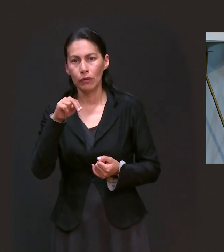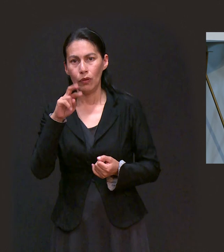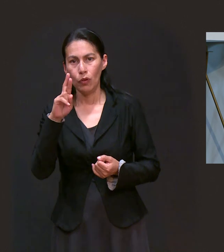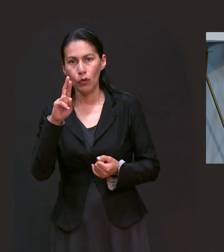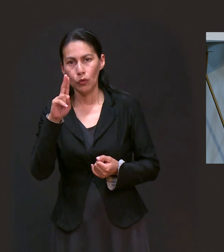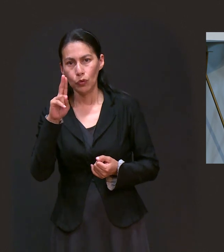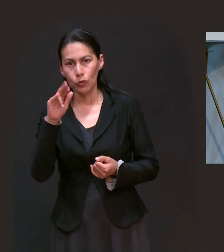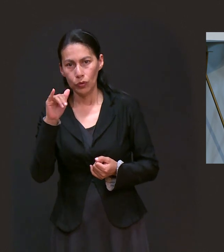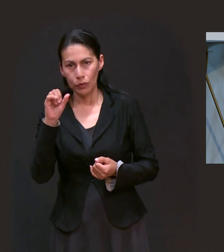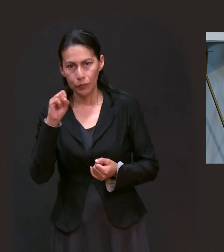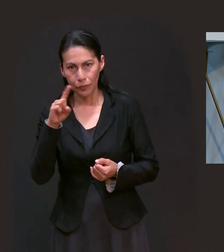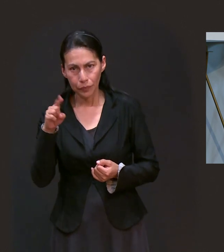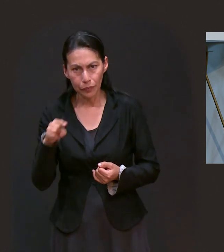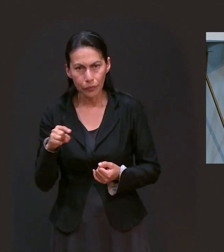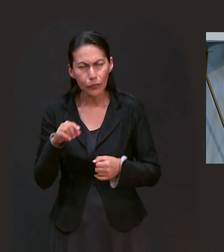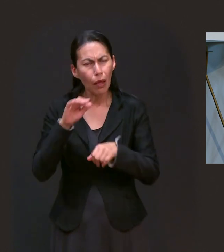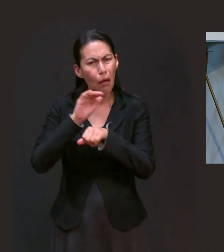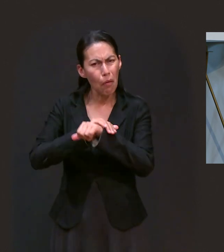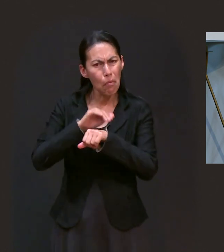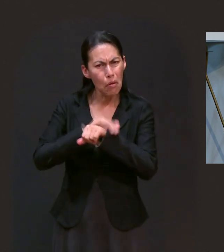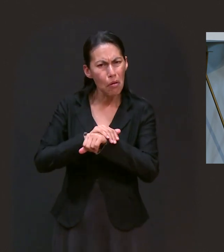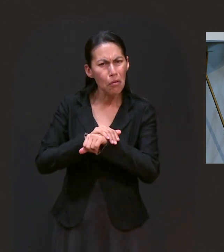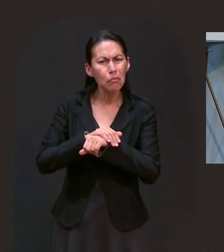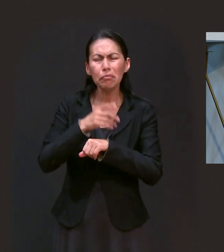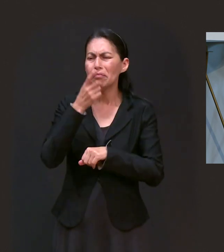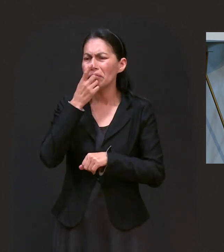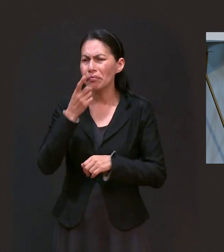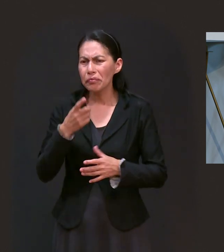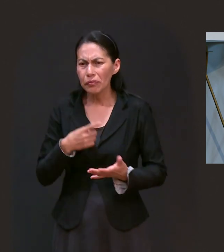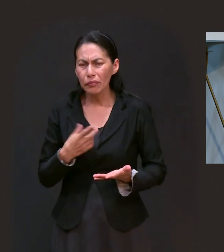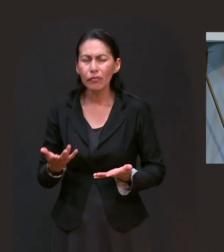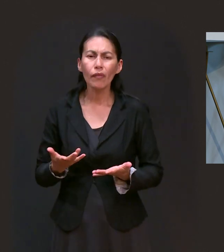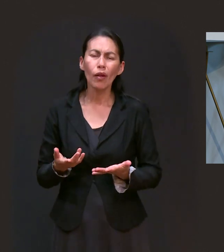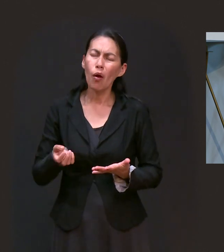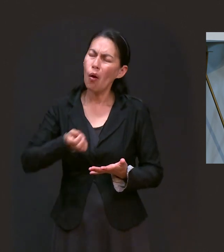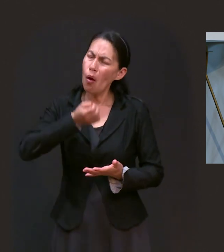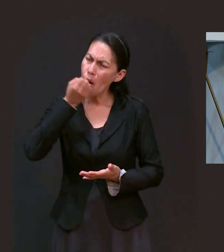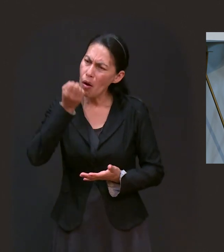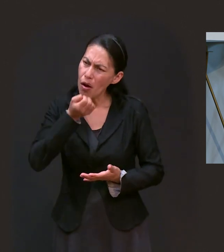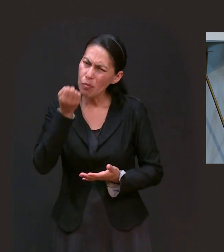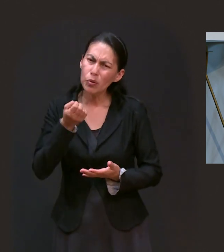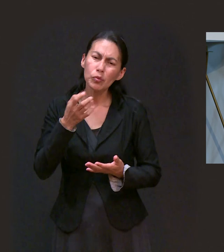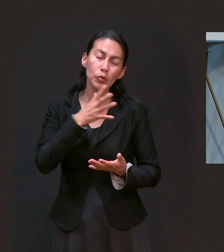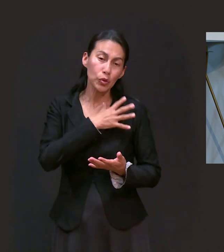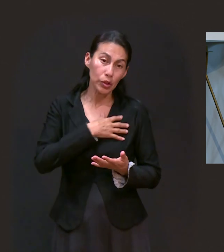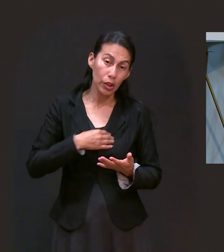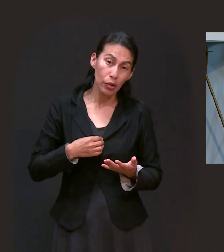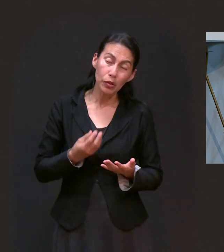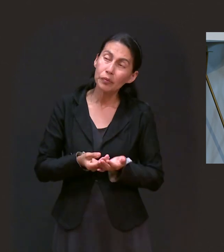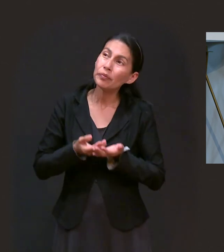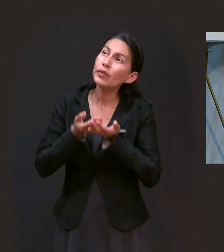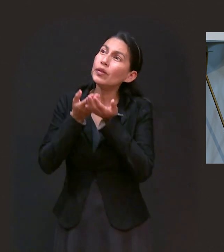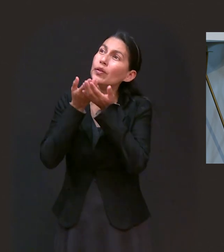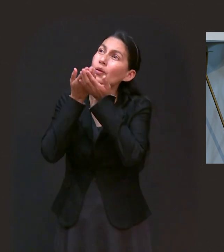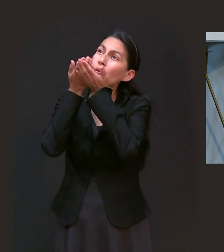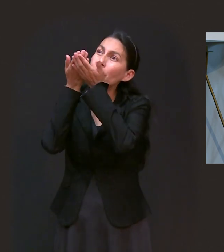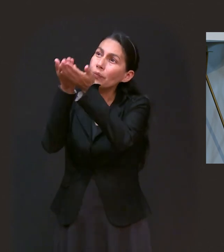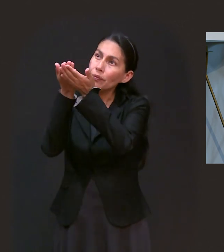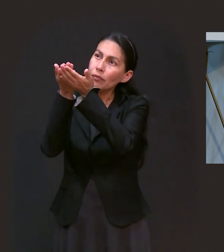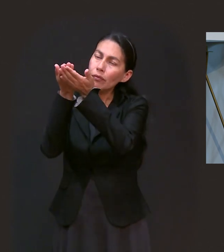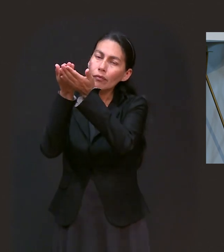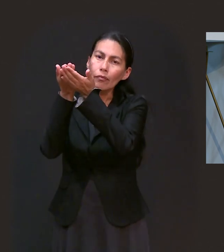que oremos por él es un amigo que ha puesto las manos de dios a sus hijos